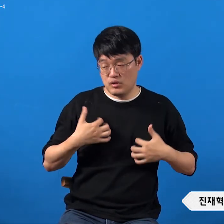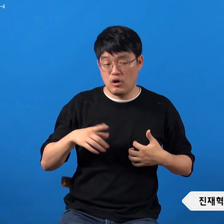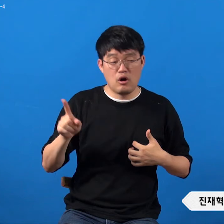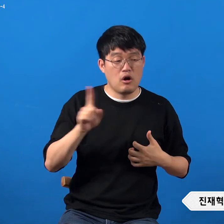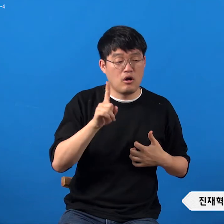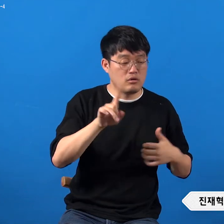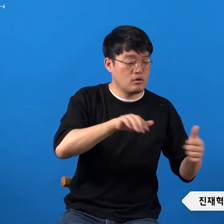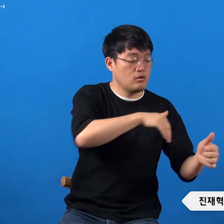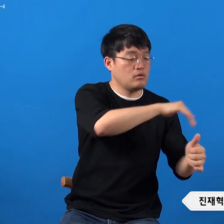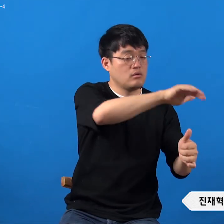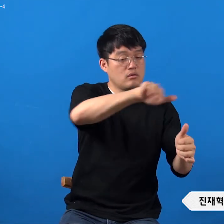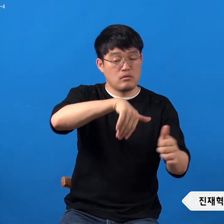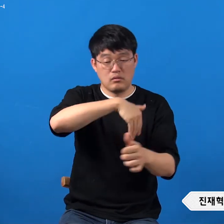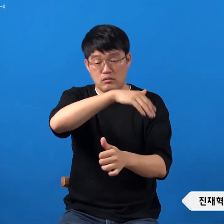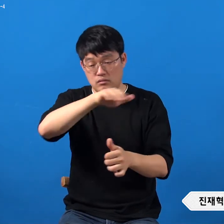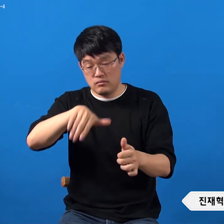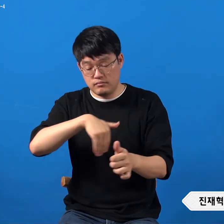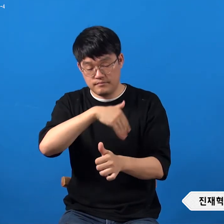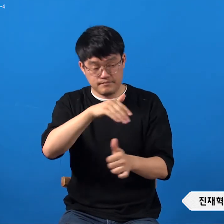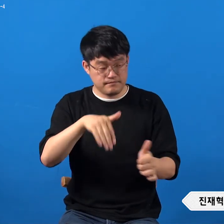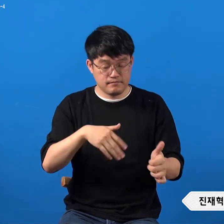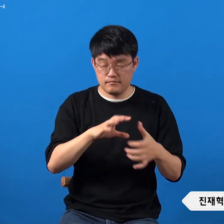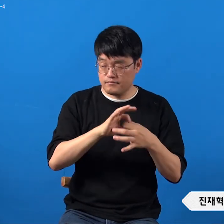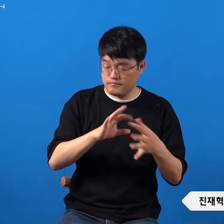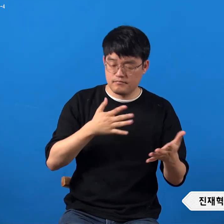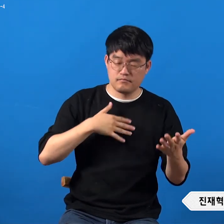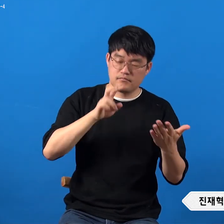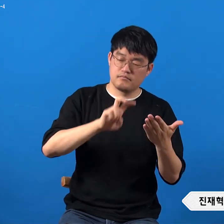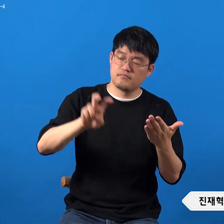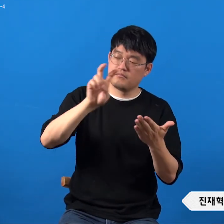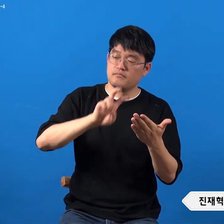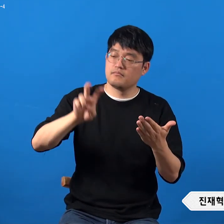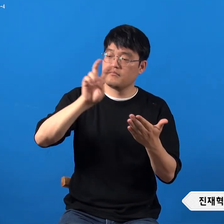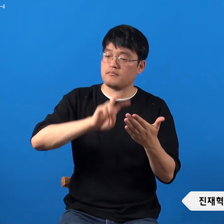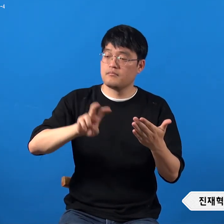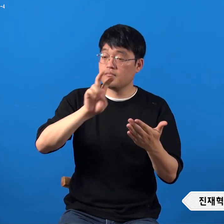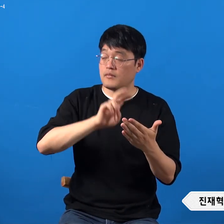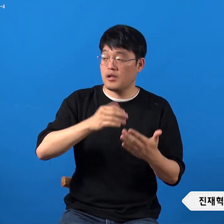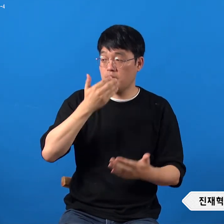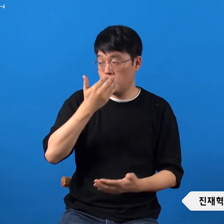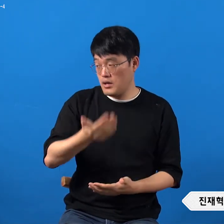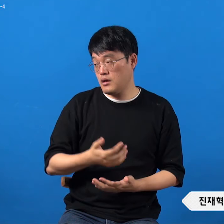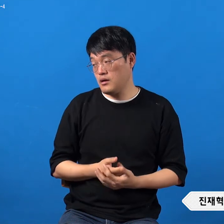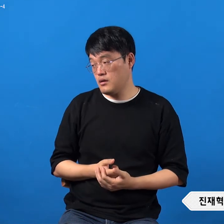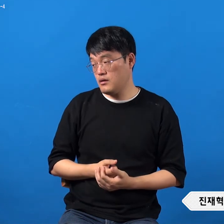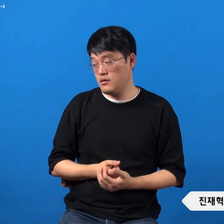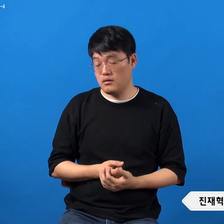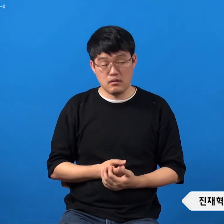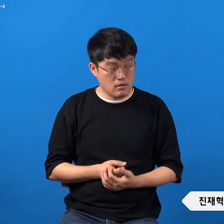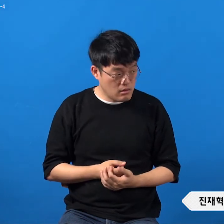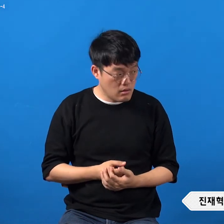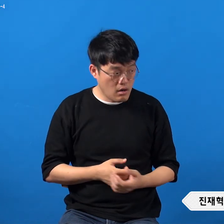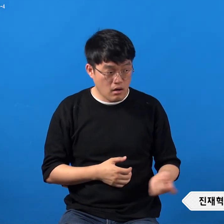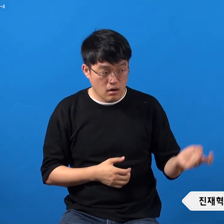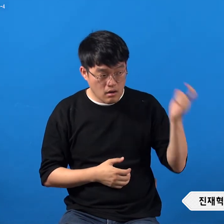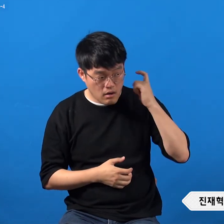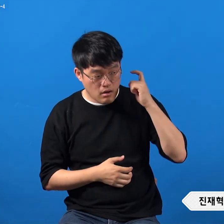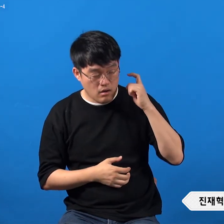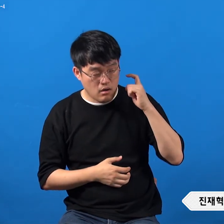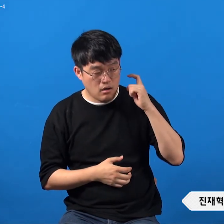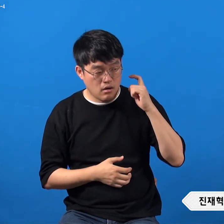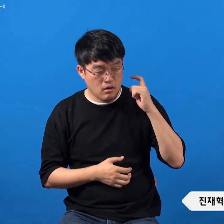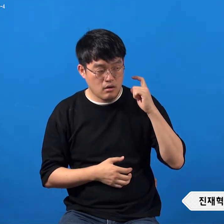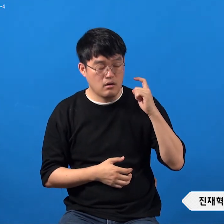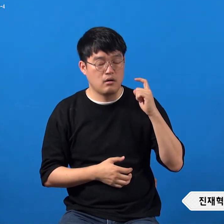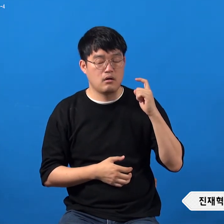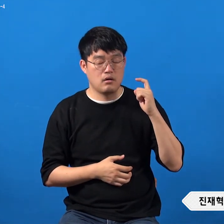어떤 형편과 환경에서도 찬송할 수 있지 않겠습니까? 그 말을 듣는 순간